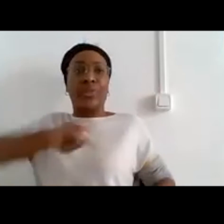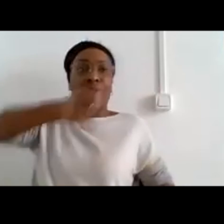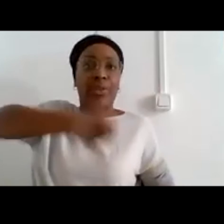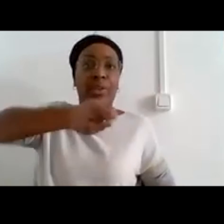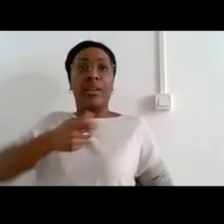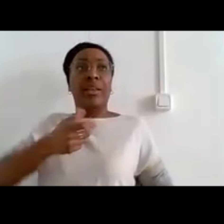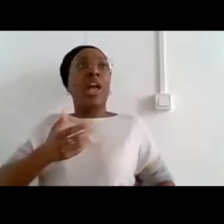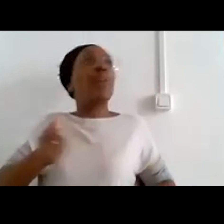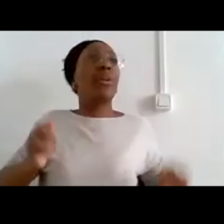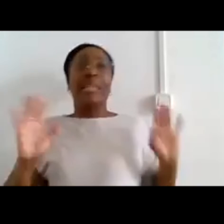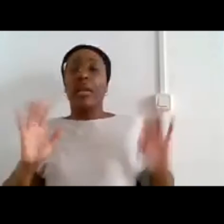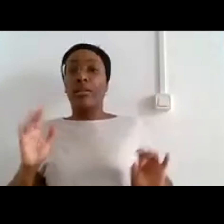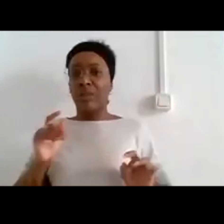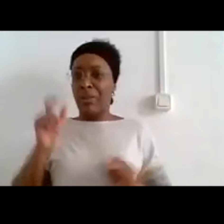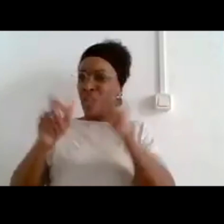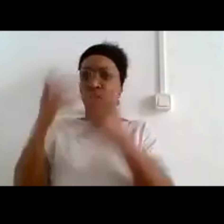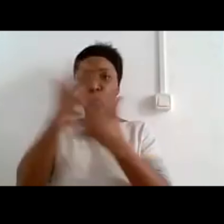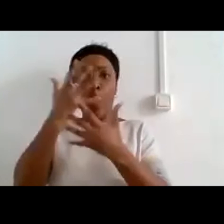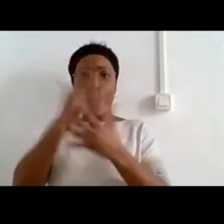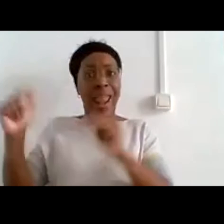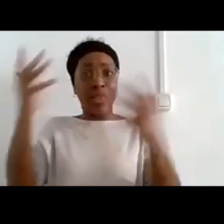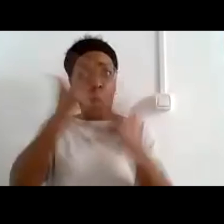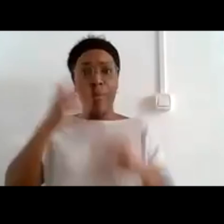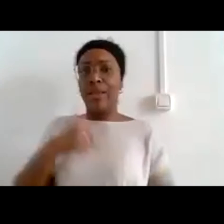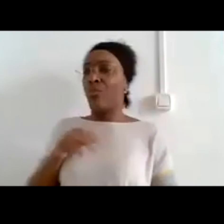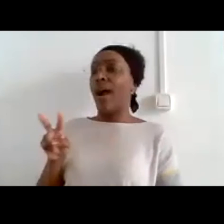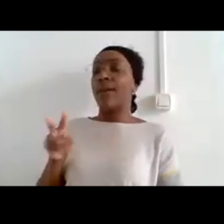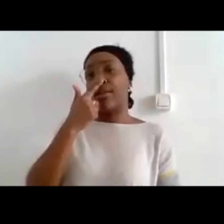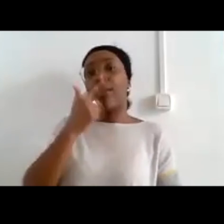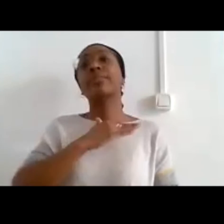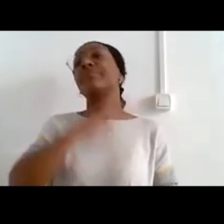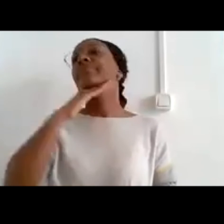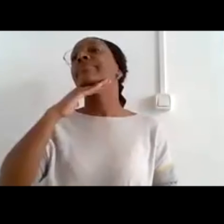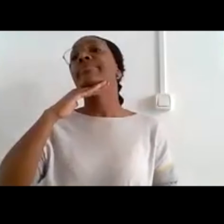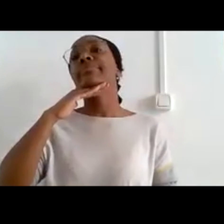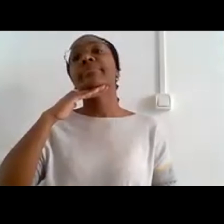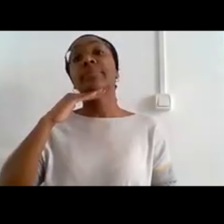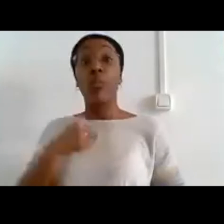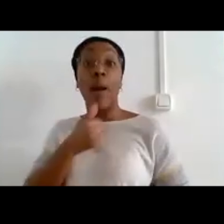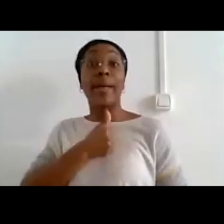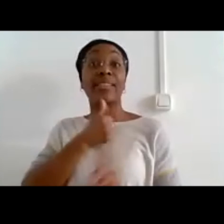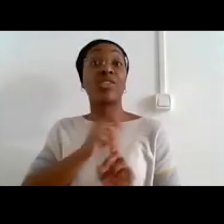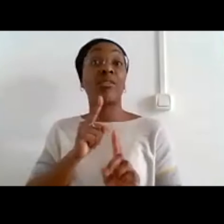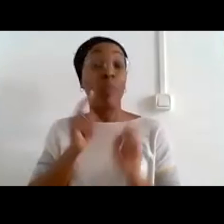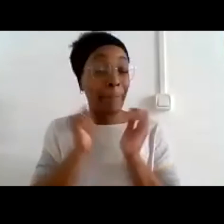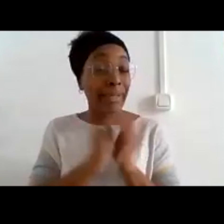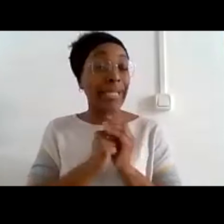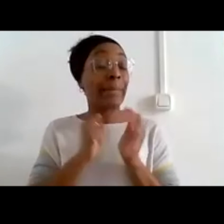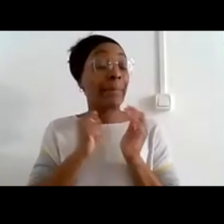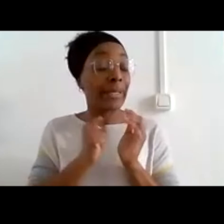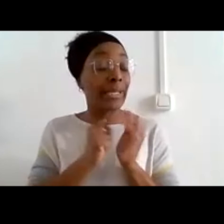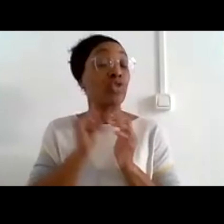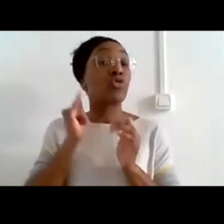l'église?» Et puis un jour, c'était un peu la goutte d'eau qui fait déborder le vase, comme on dit. Moi j'attends, je dis: «Je prie pour ça». Et je dis: «Seigneur, mais